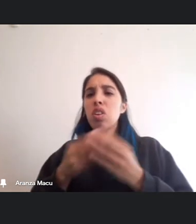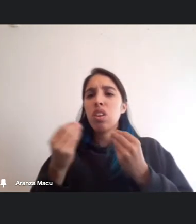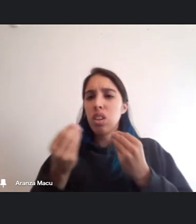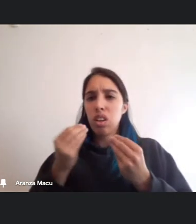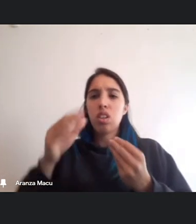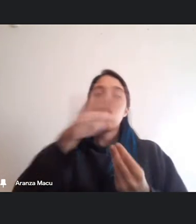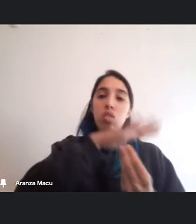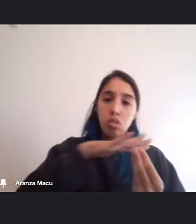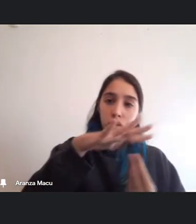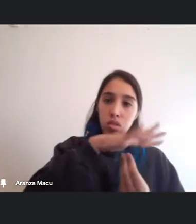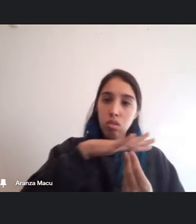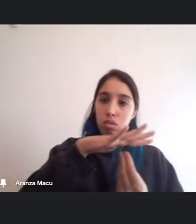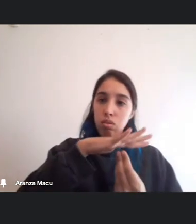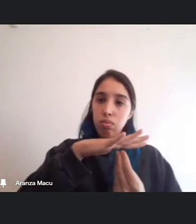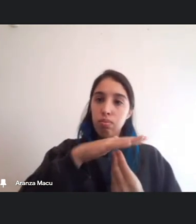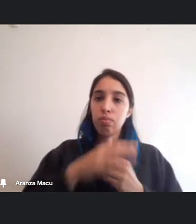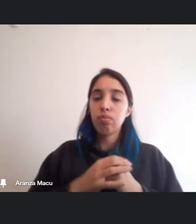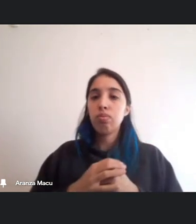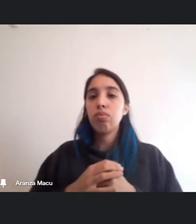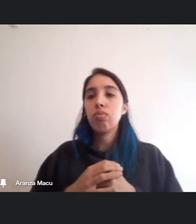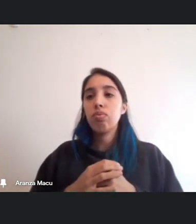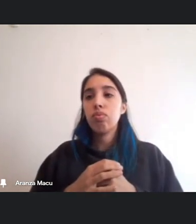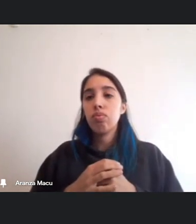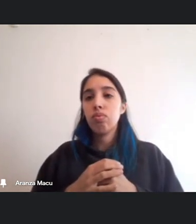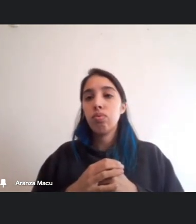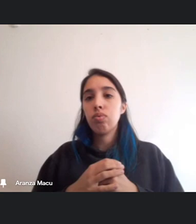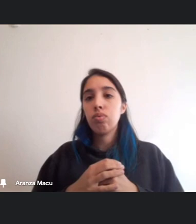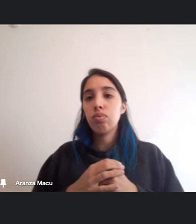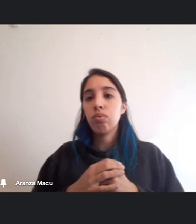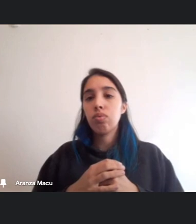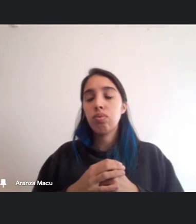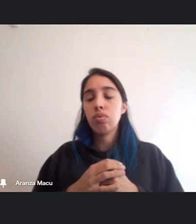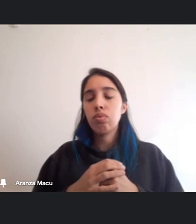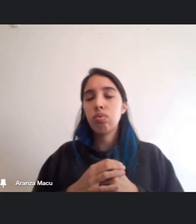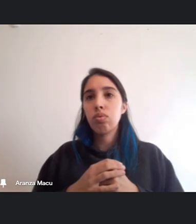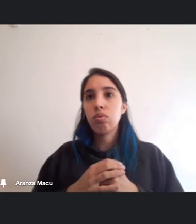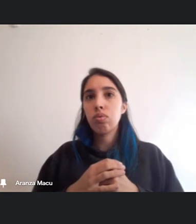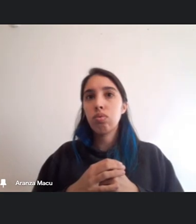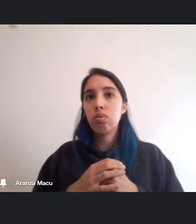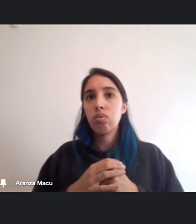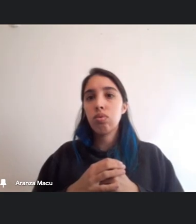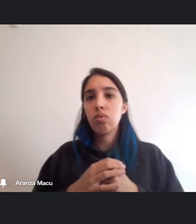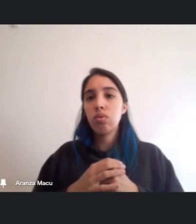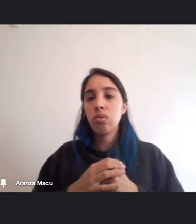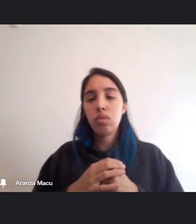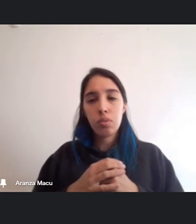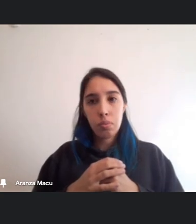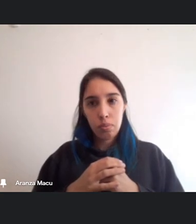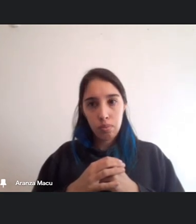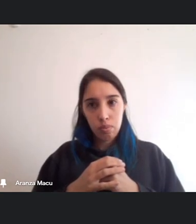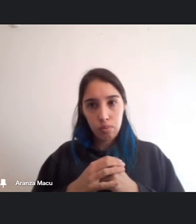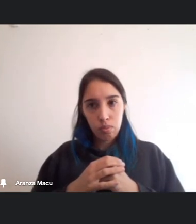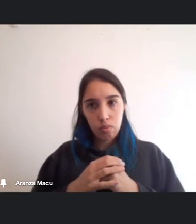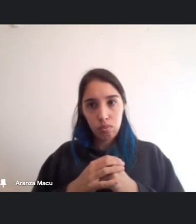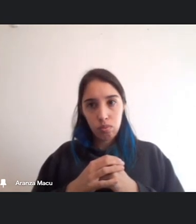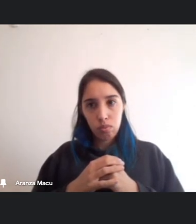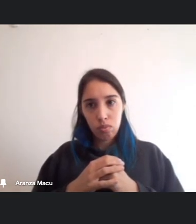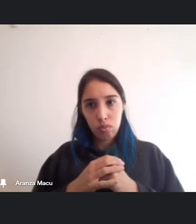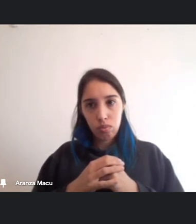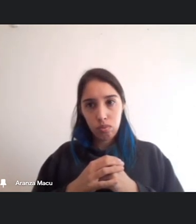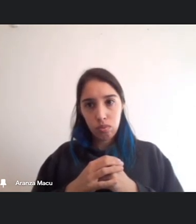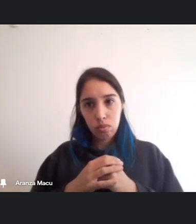Claro. Después te dicen qué aspecto. Premodificador. Sí, está como premodificador constraint. Es un